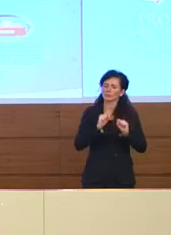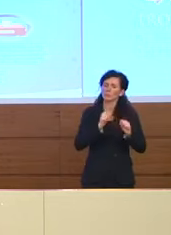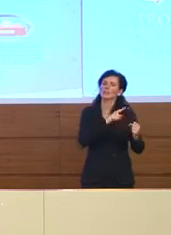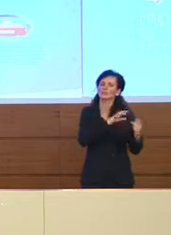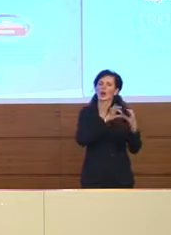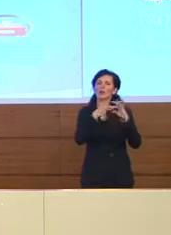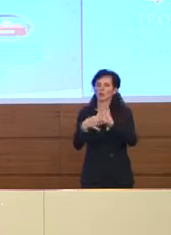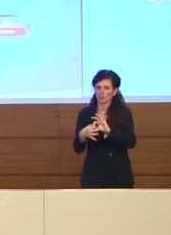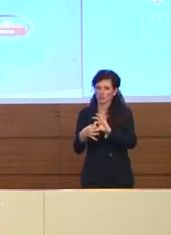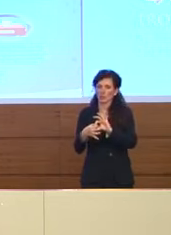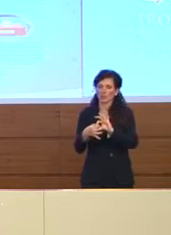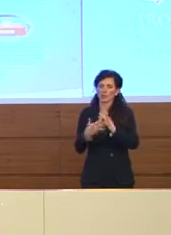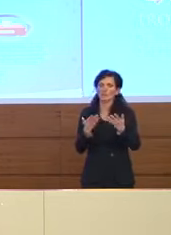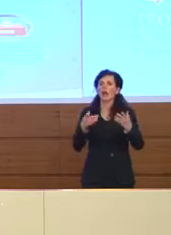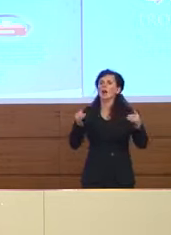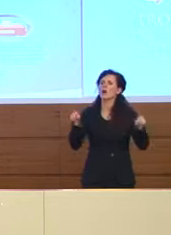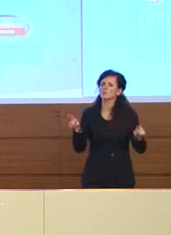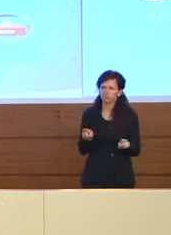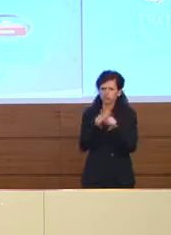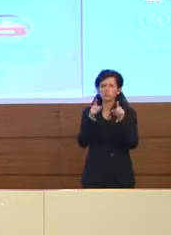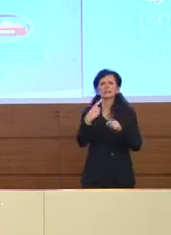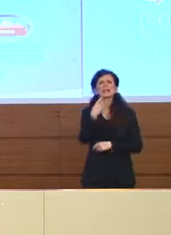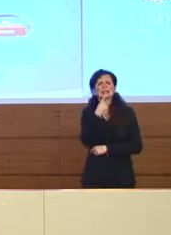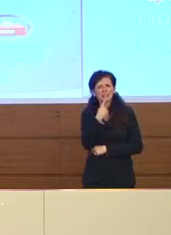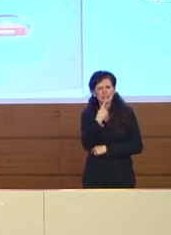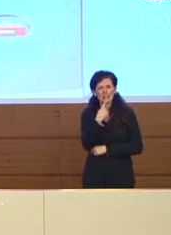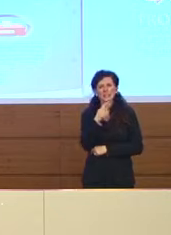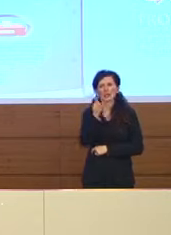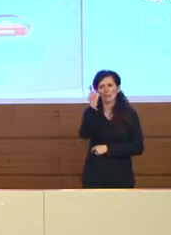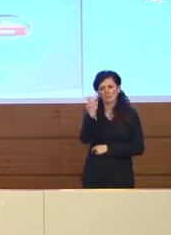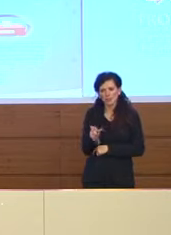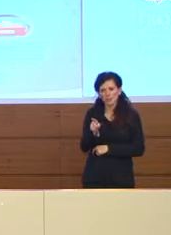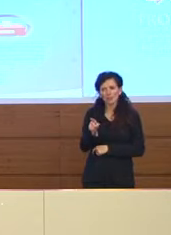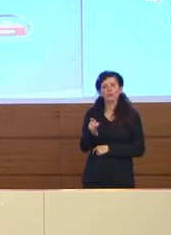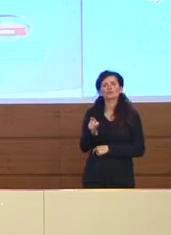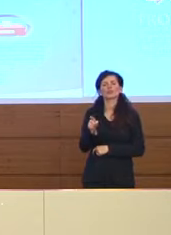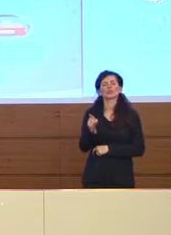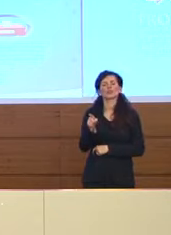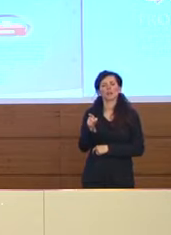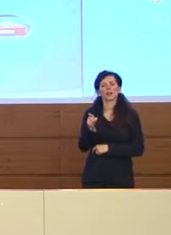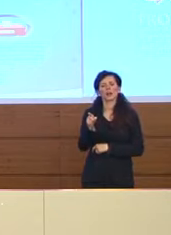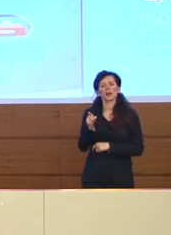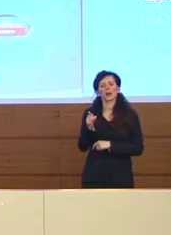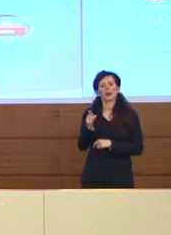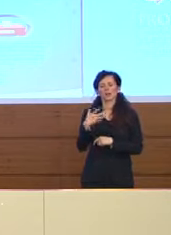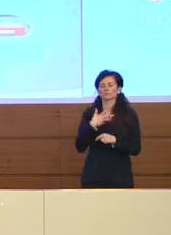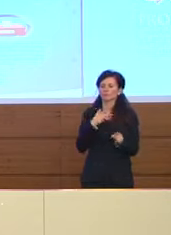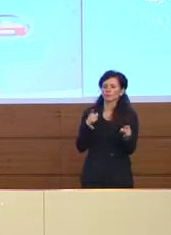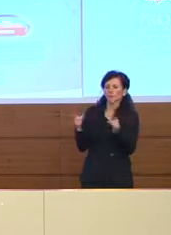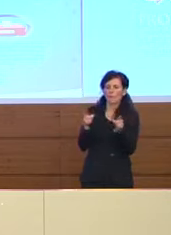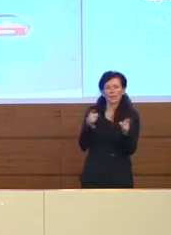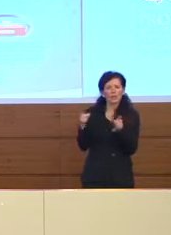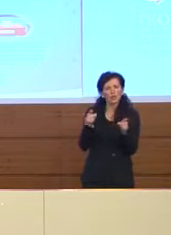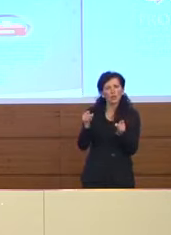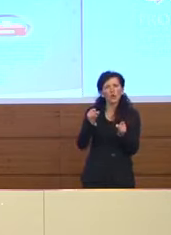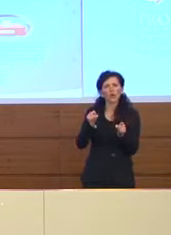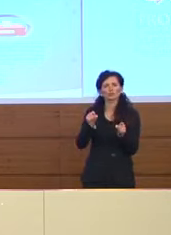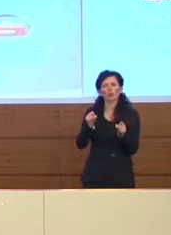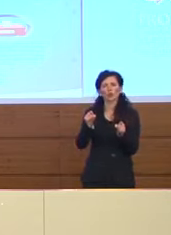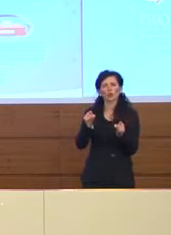abbia avuto durante il periodo di acuzie e soprattutto di maggior